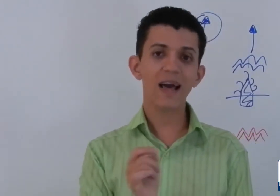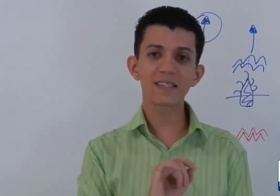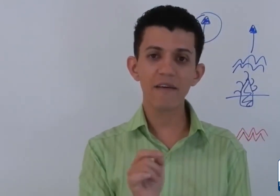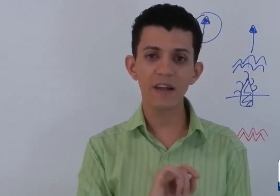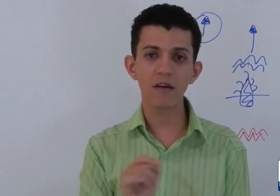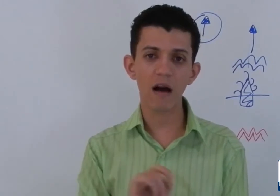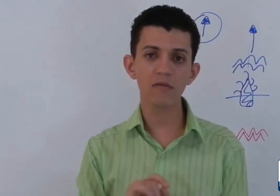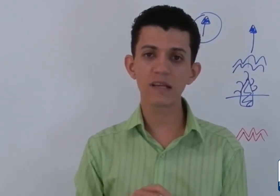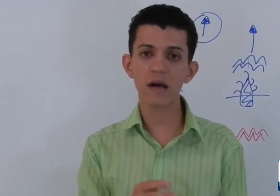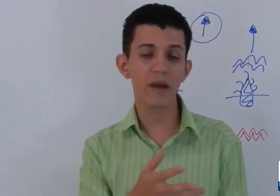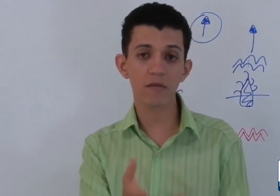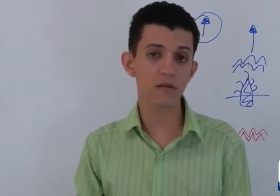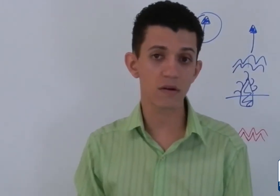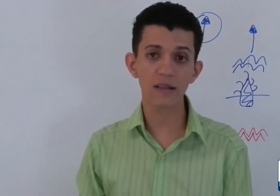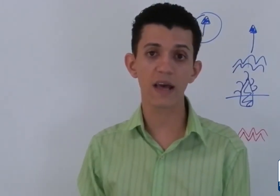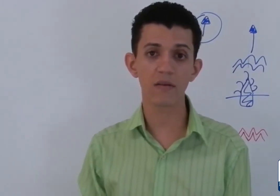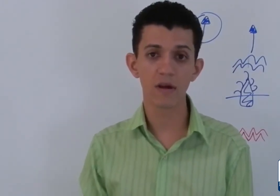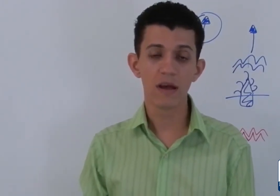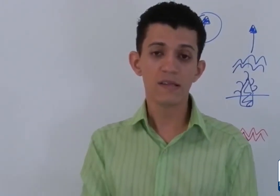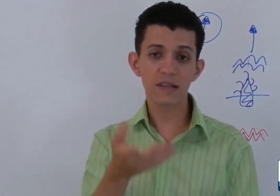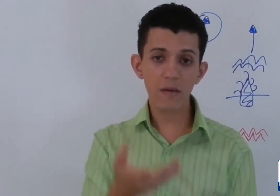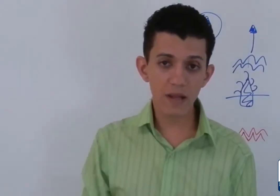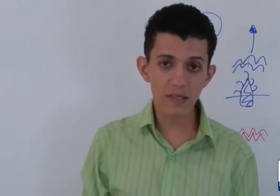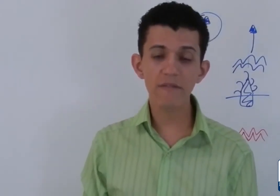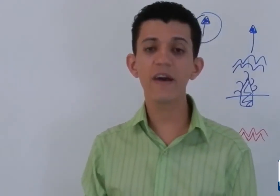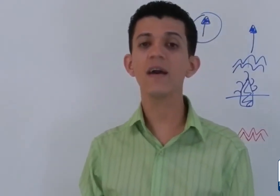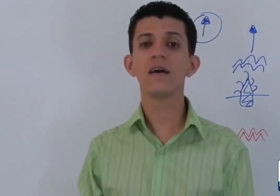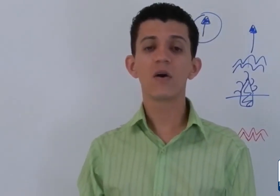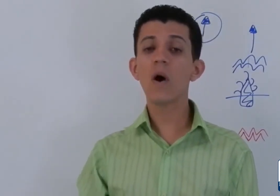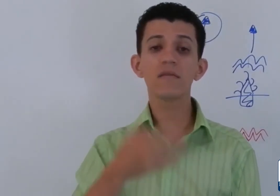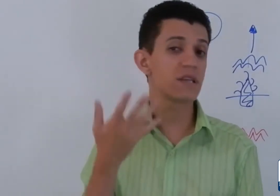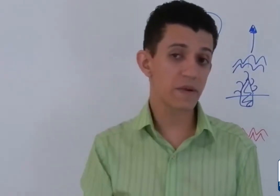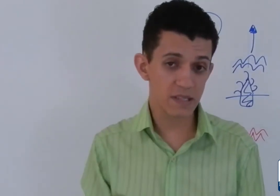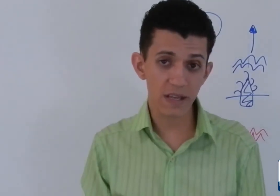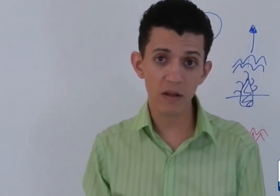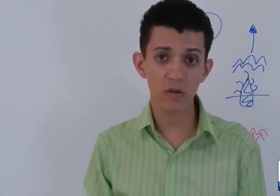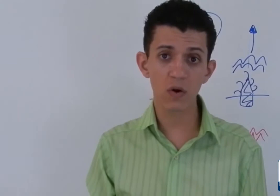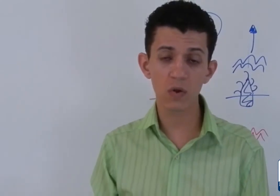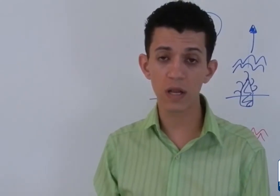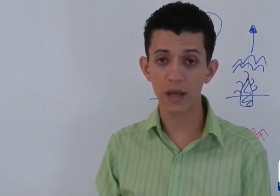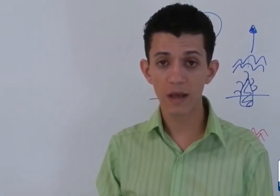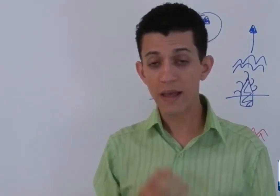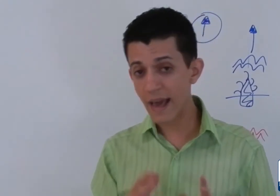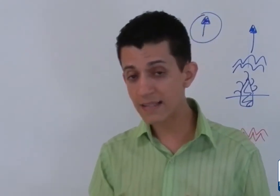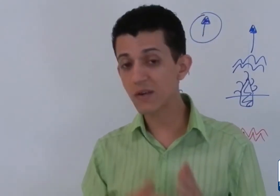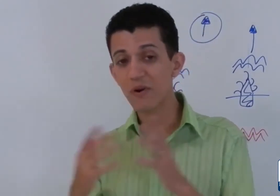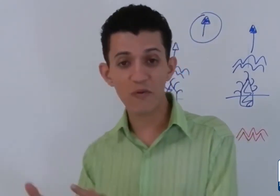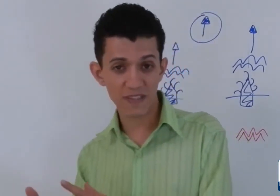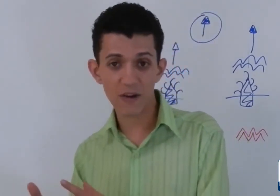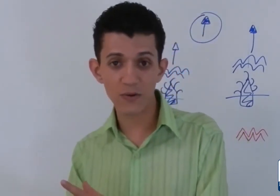lá escrevendo um testamento no seu caderno. Você termina de escrever quando você precisa daquele conteúdo ali. Quer que seja para conversar com